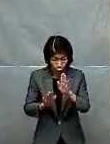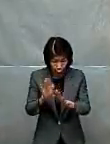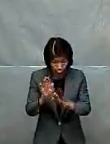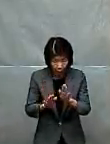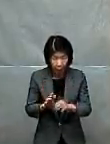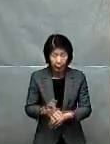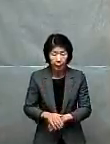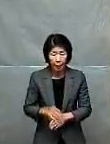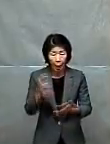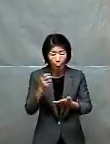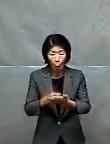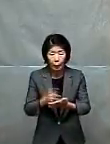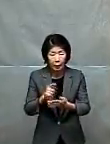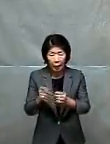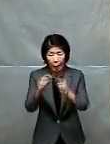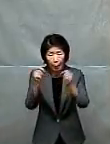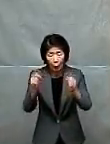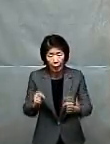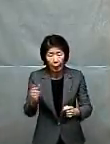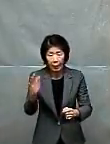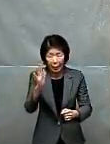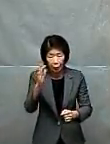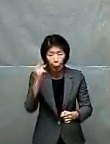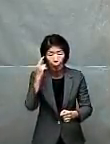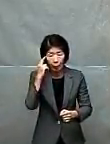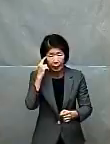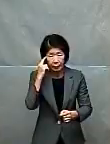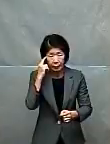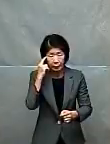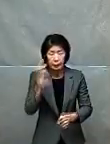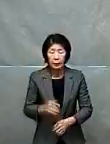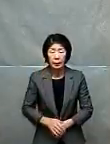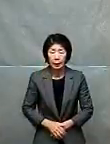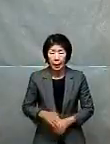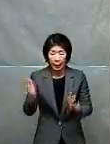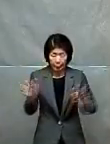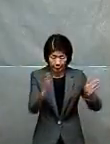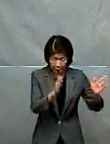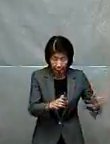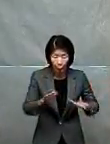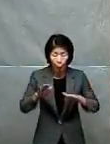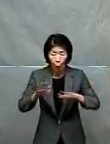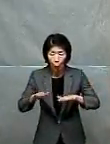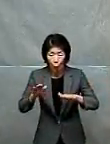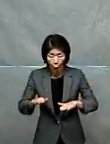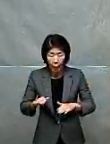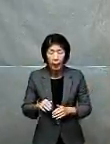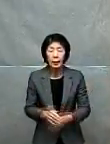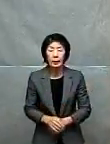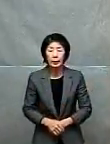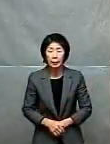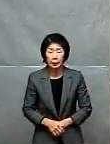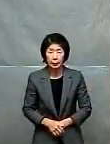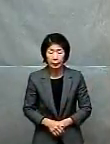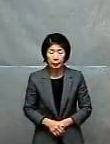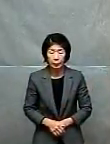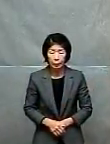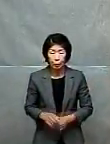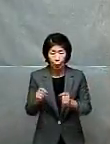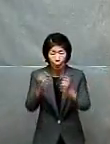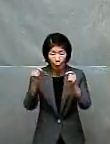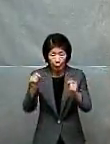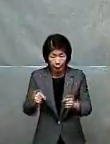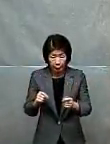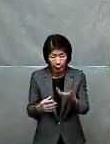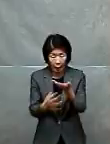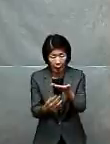まあ、法的には問題ないかなと思っておりますけれども、ただ今回のようにですね、あのちょっとその印